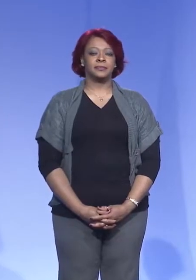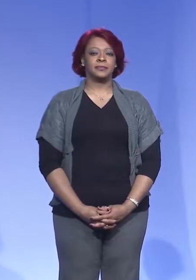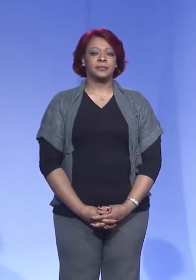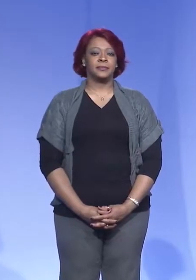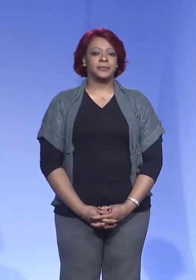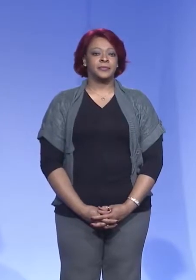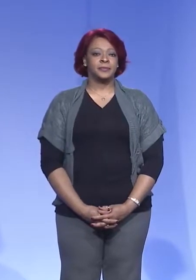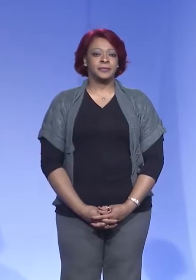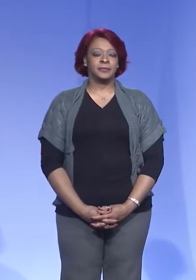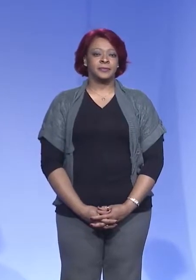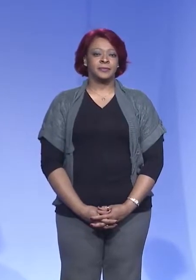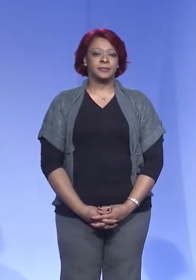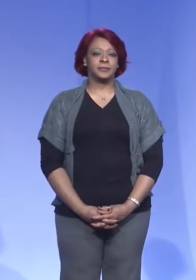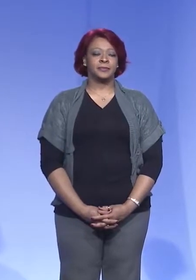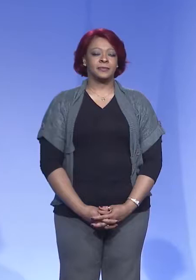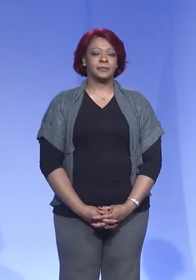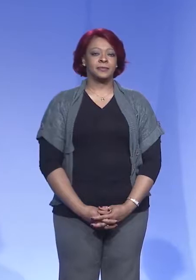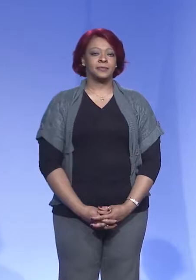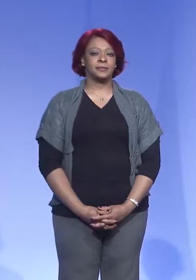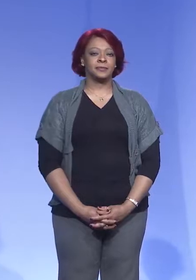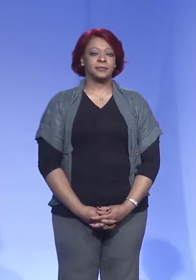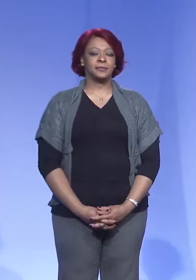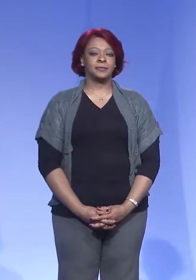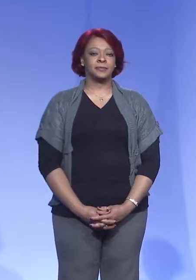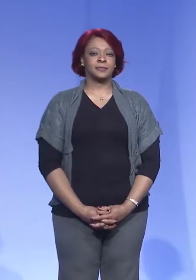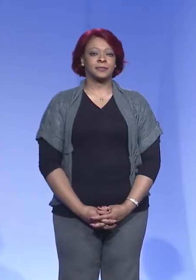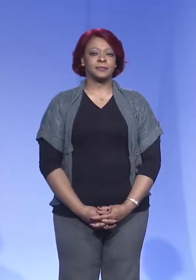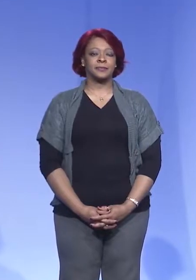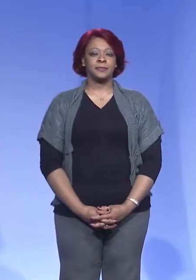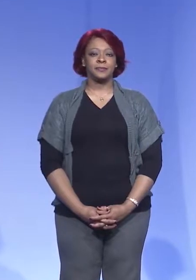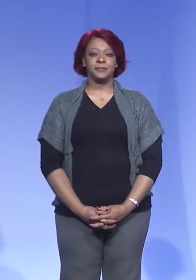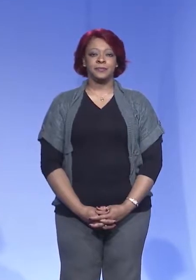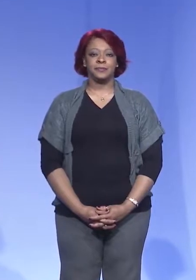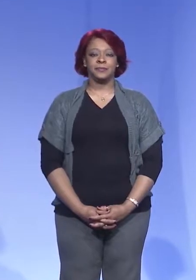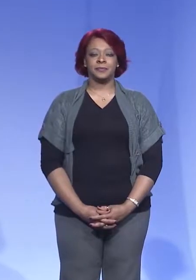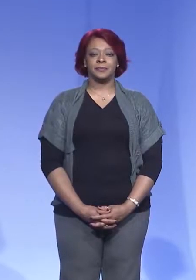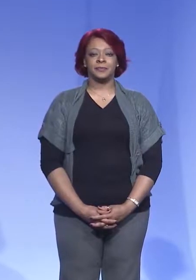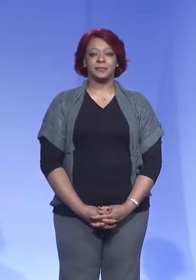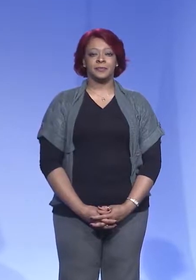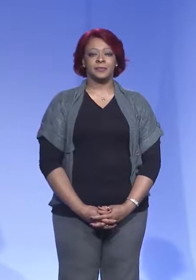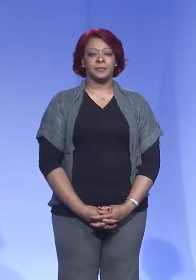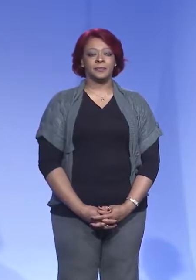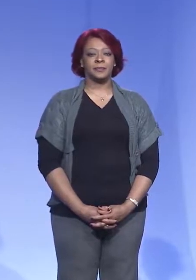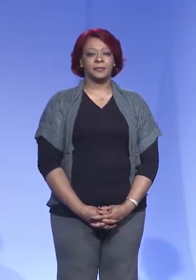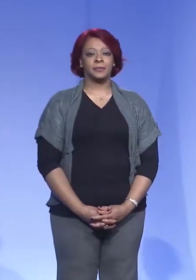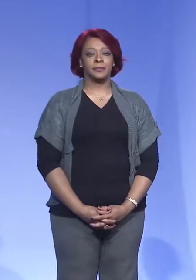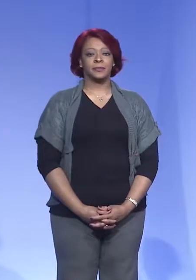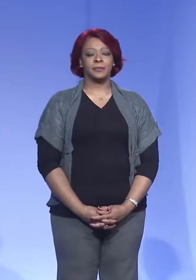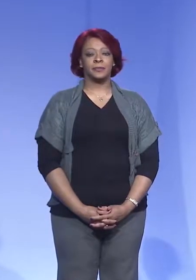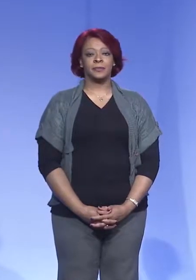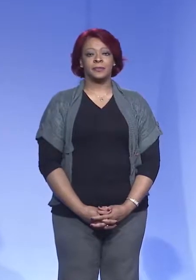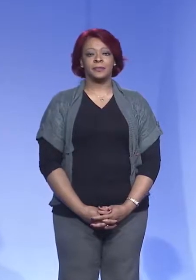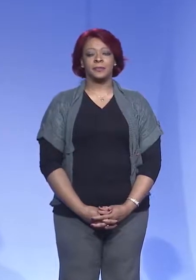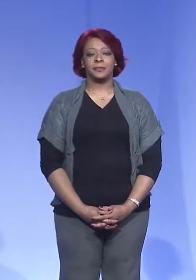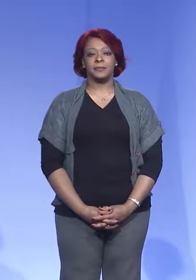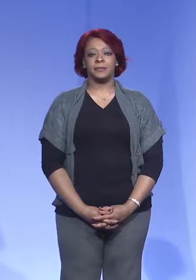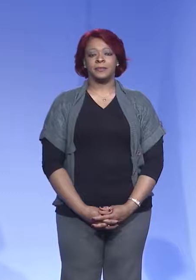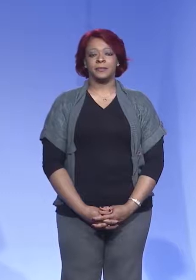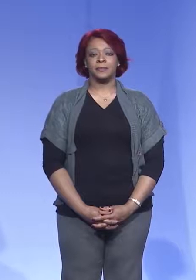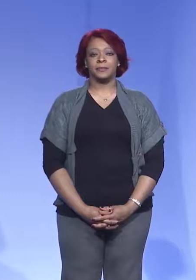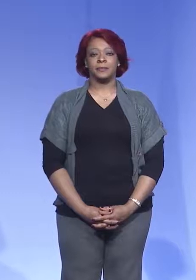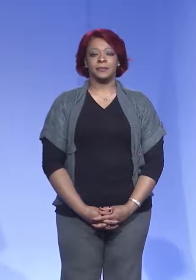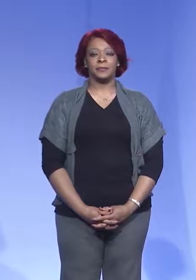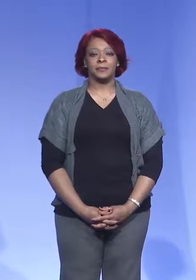migratorio en ningún lugar donde se estén ofreciendo estos servicios, en hospitales, en clínicas, en despachos médicos o en